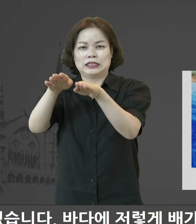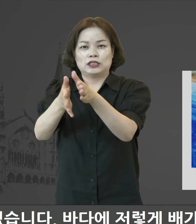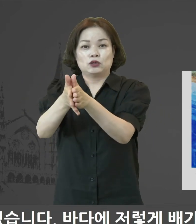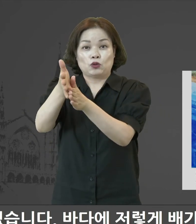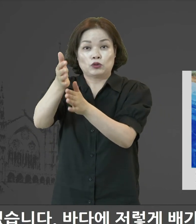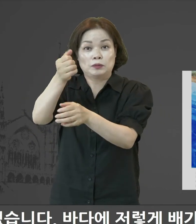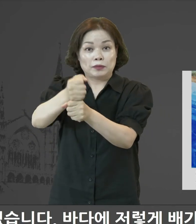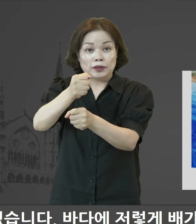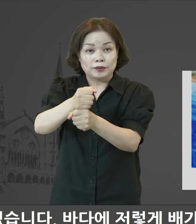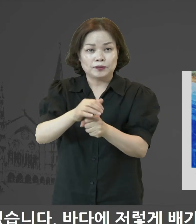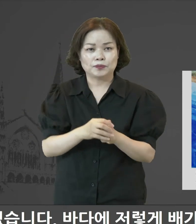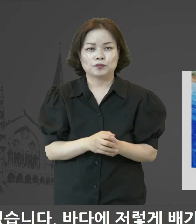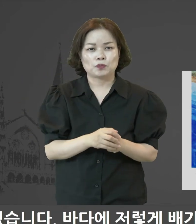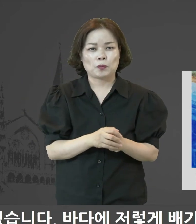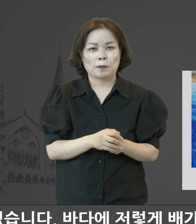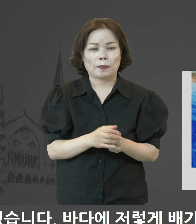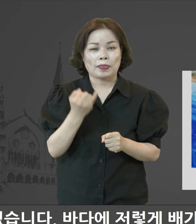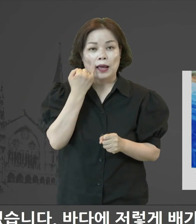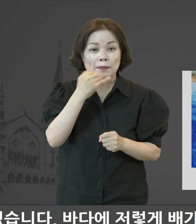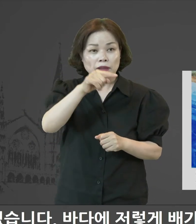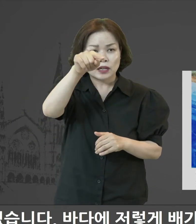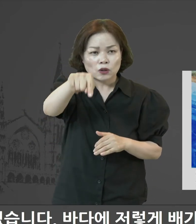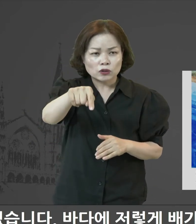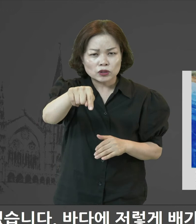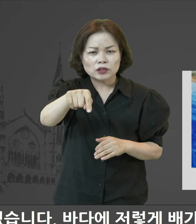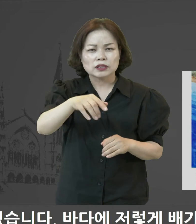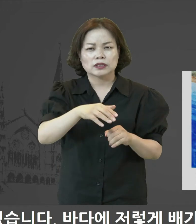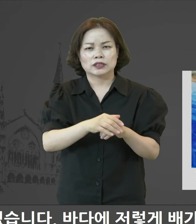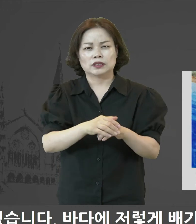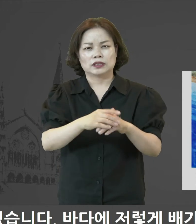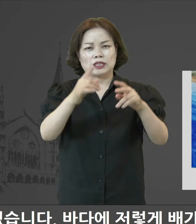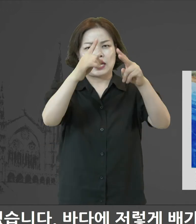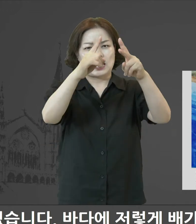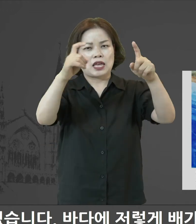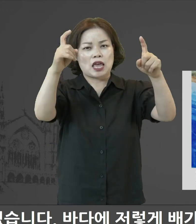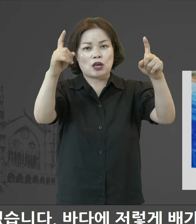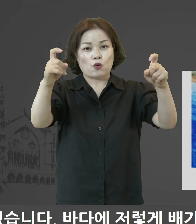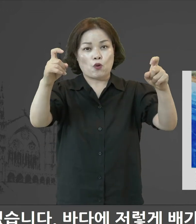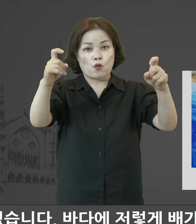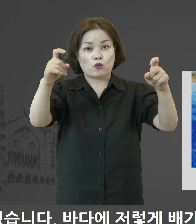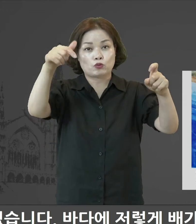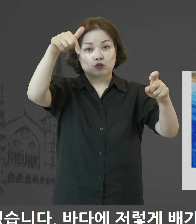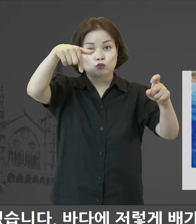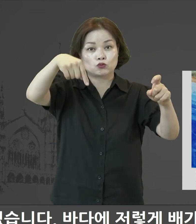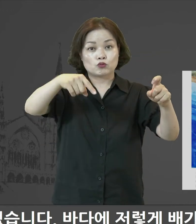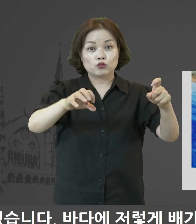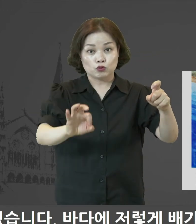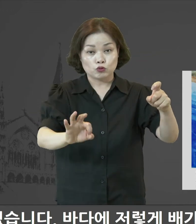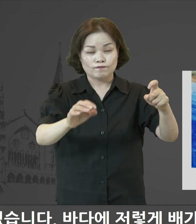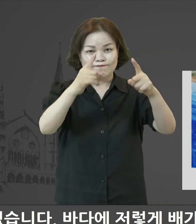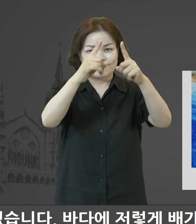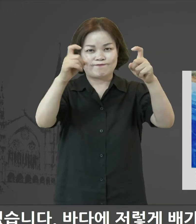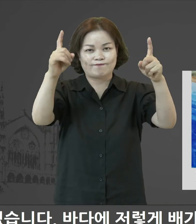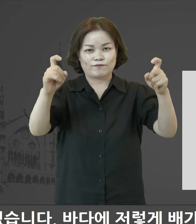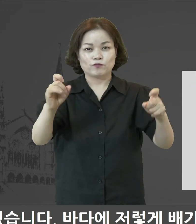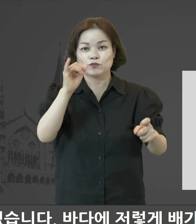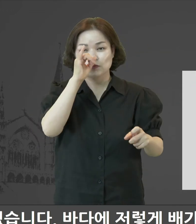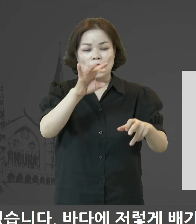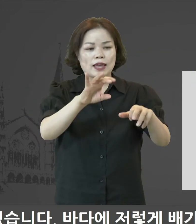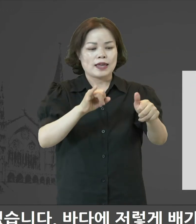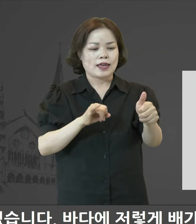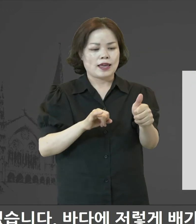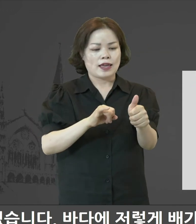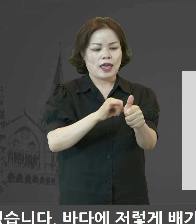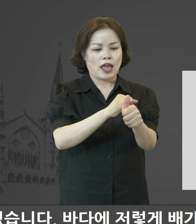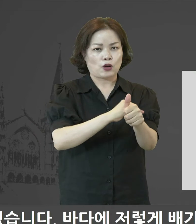볼록 바닷속으로 이렇게 들어간 곳이 보이죠? 거기에 해로궁이 있었습니다. 자, 그 부분을 조금 강조합니다. 고개를 좀